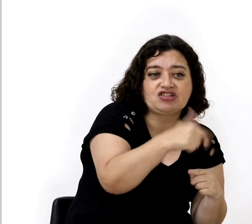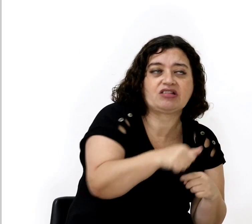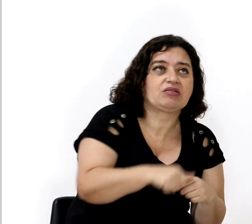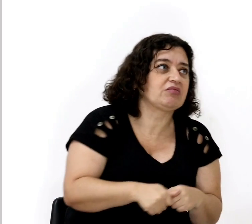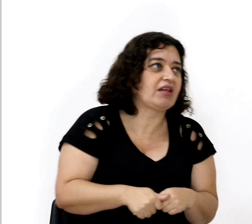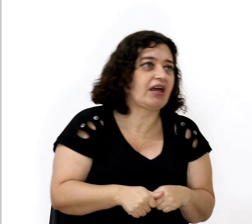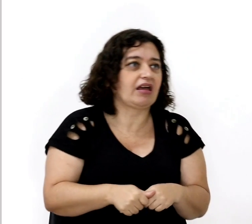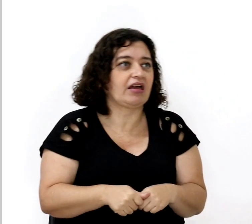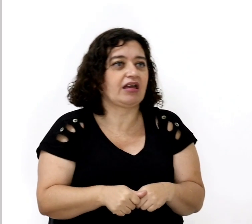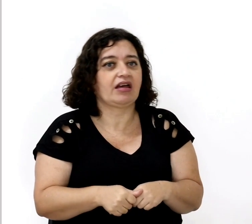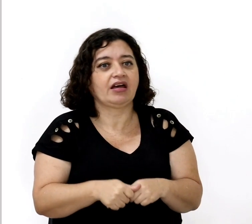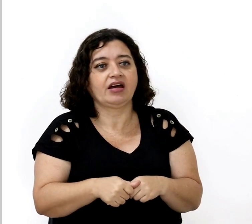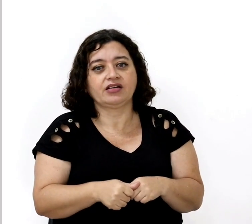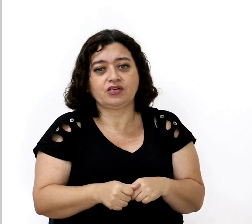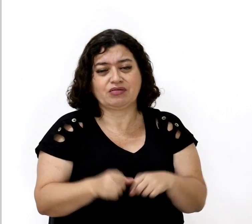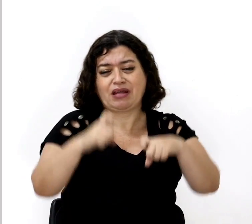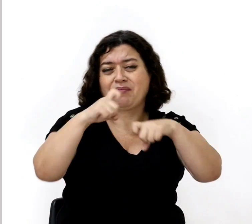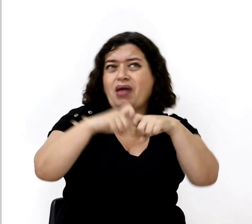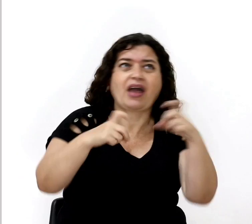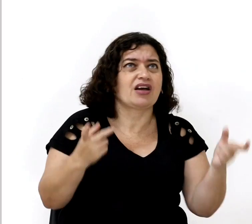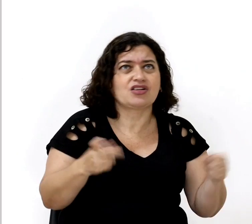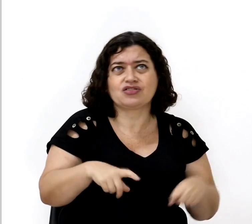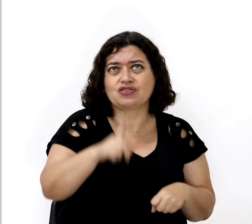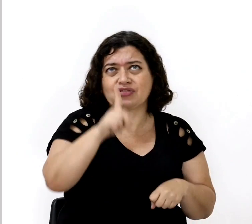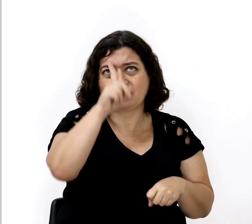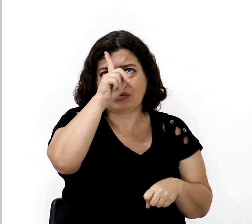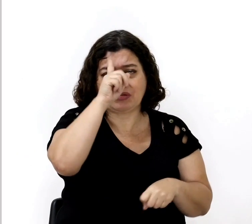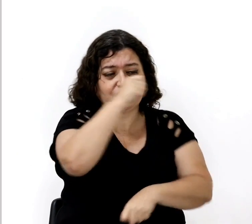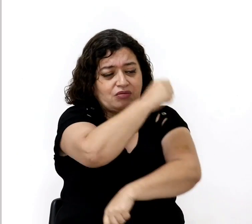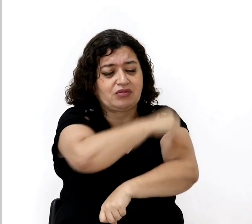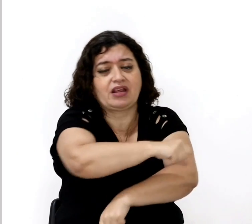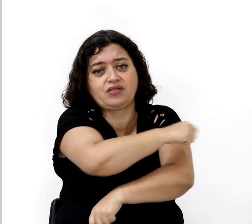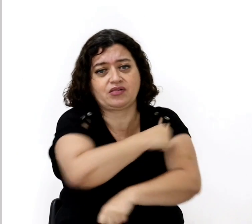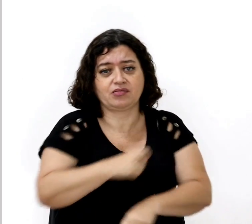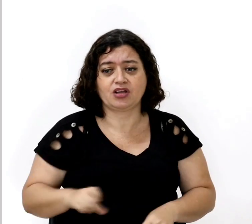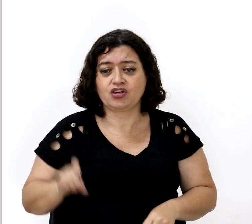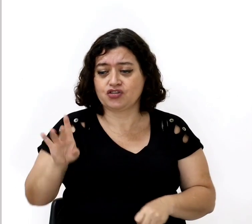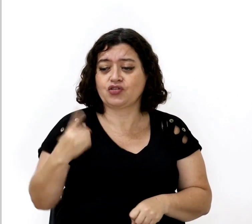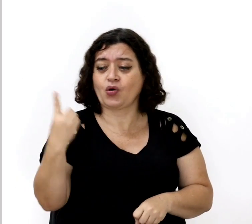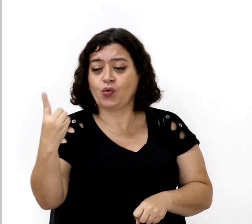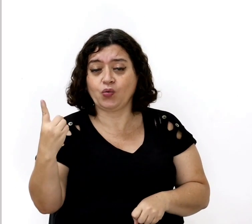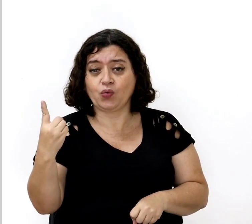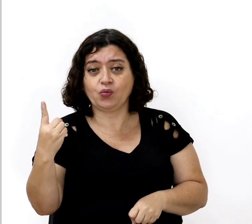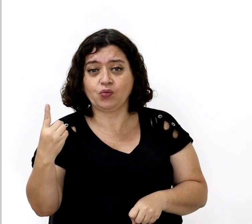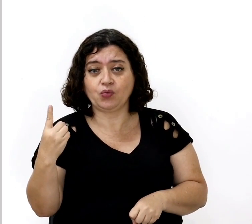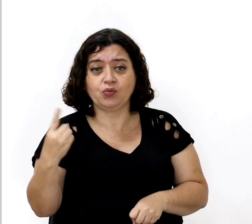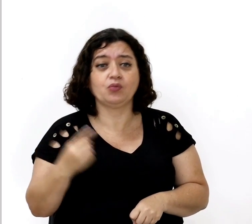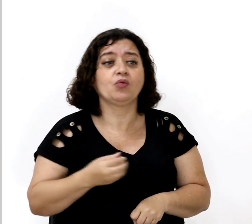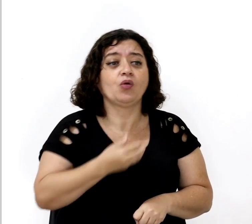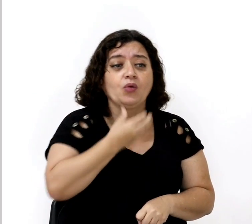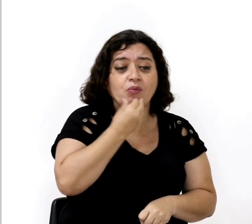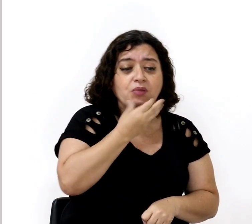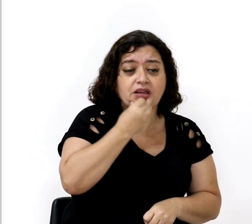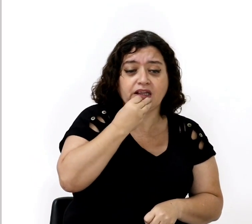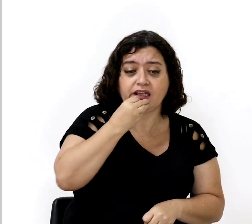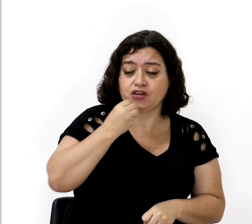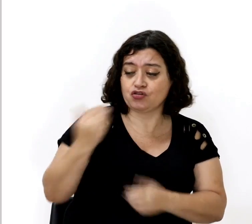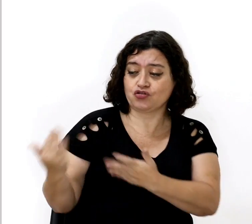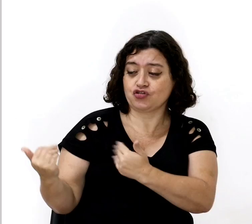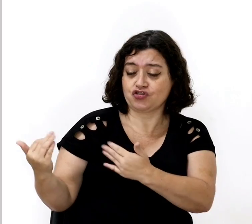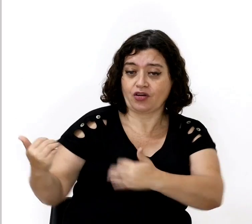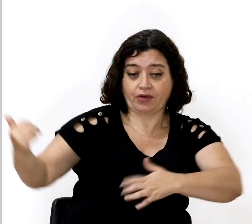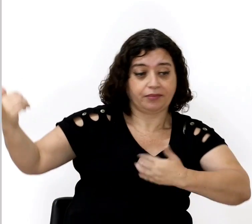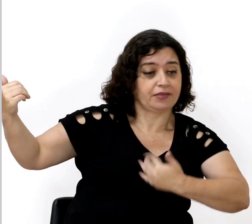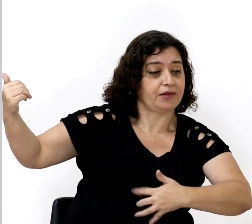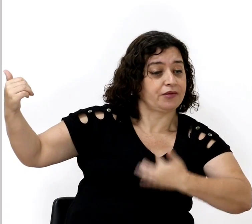tem médico, não tem enfermeiro, não tem... A única coisa que a gente tem aqui é um rapazinho aqui que toca um violão, que é uma benção. E você